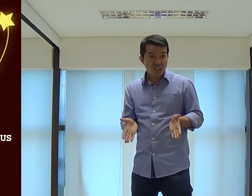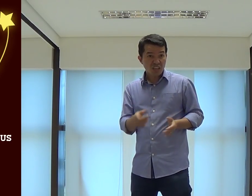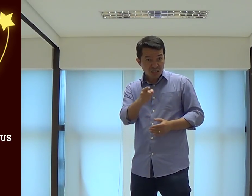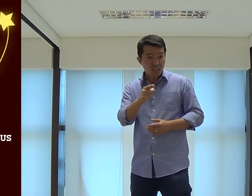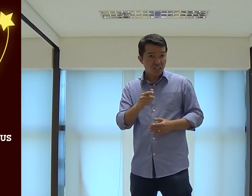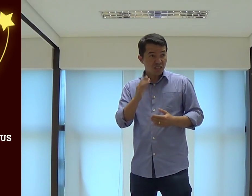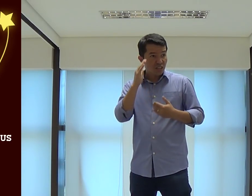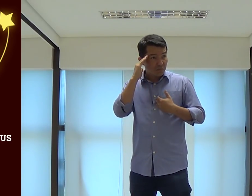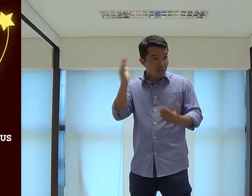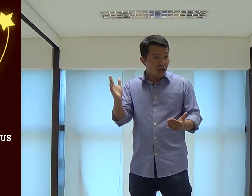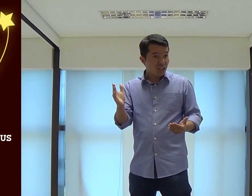Você já agradeceu?